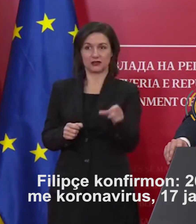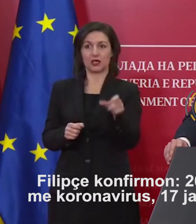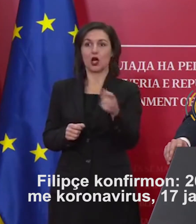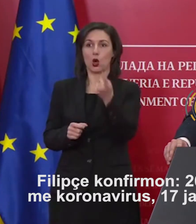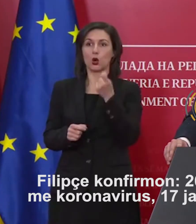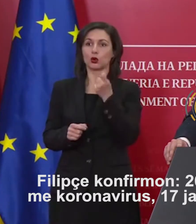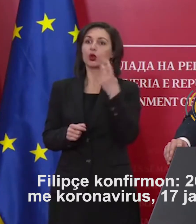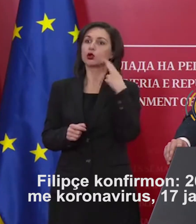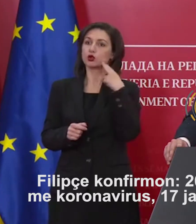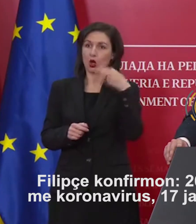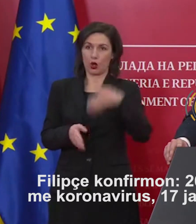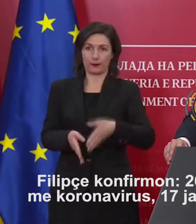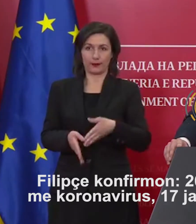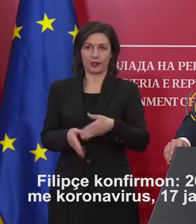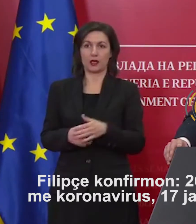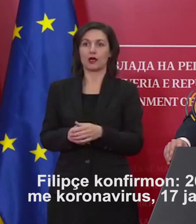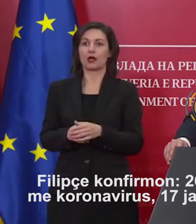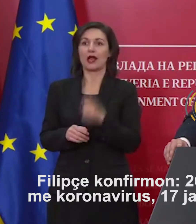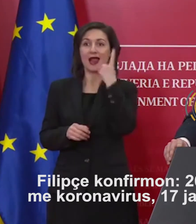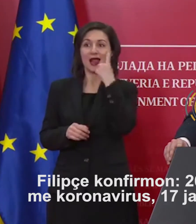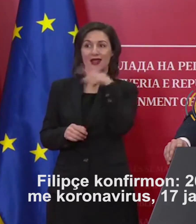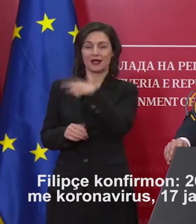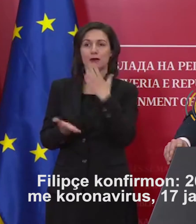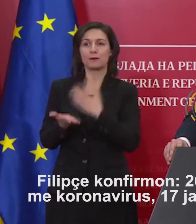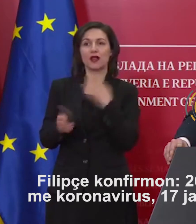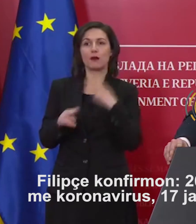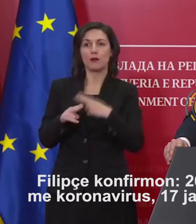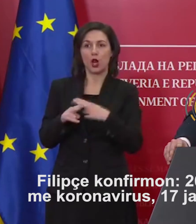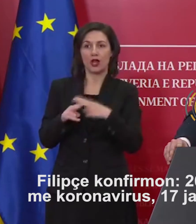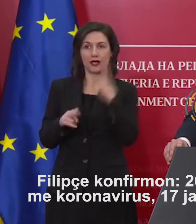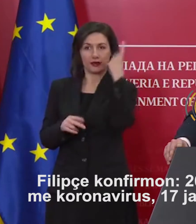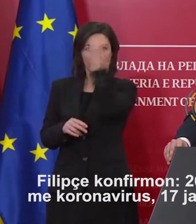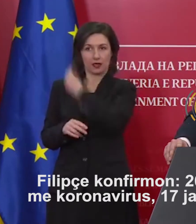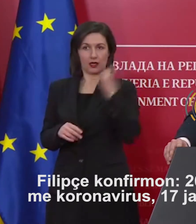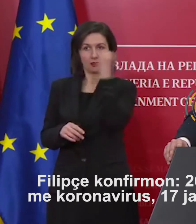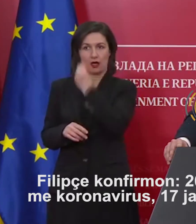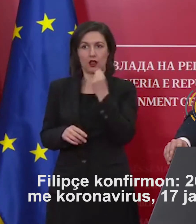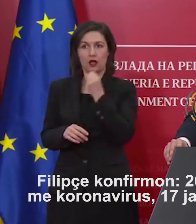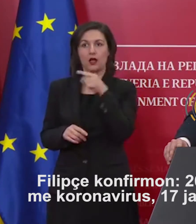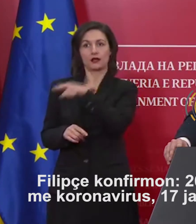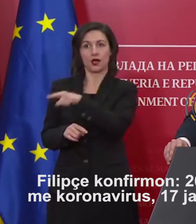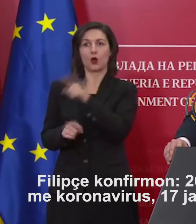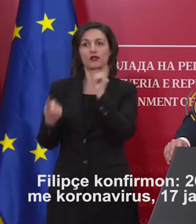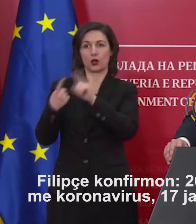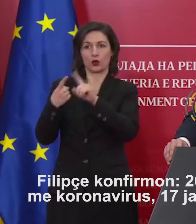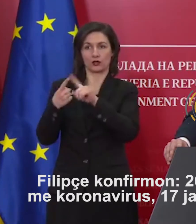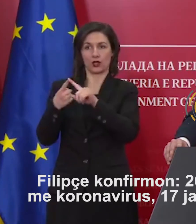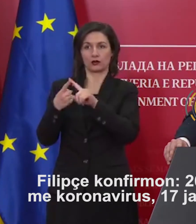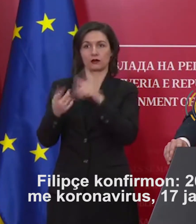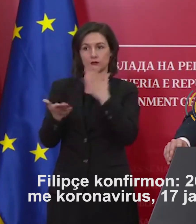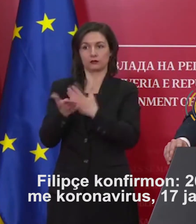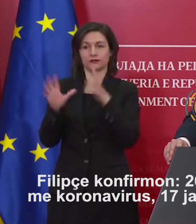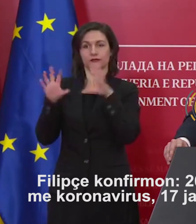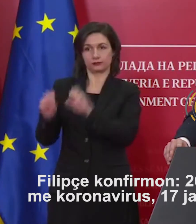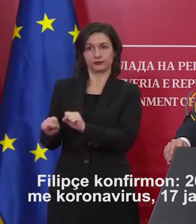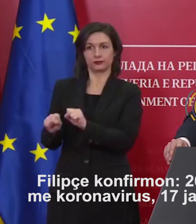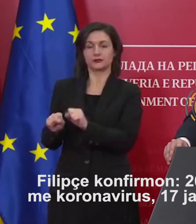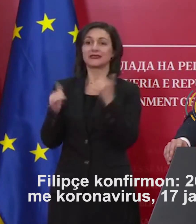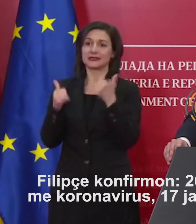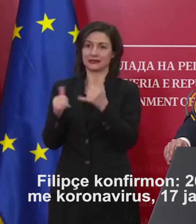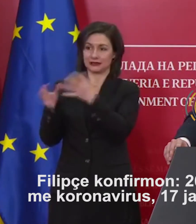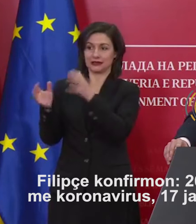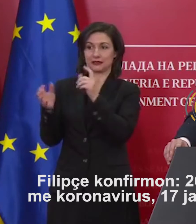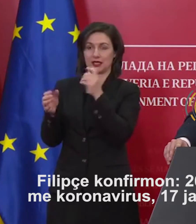еден кој имал симптоми една недела, неговите контакти се мапирани и сега се